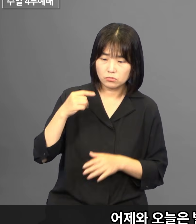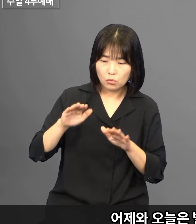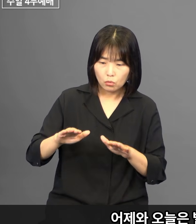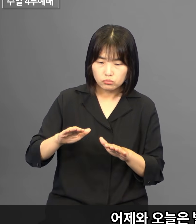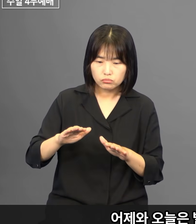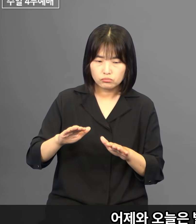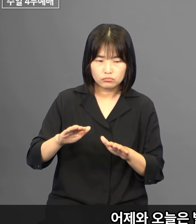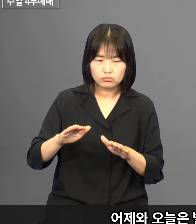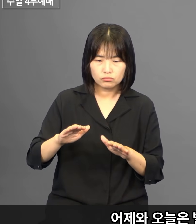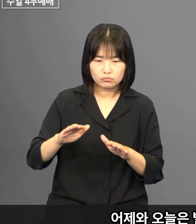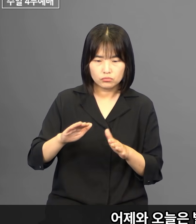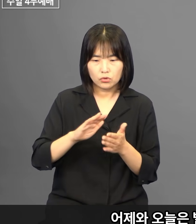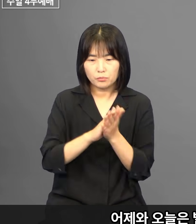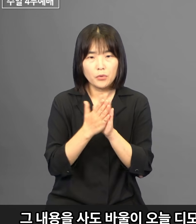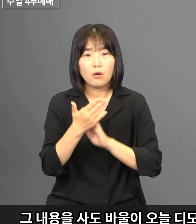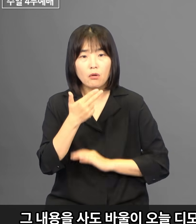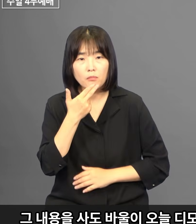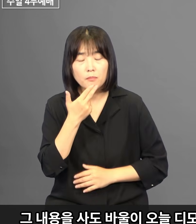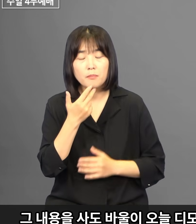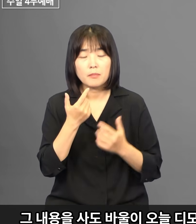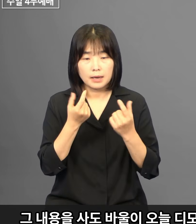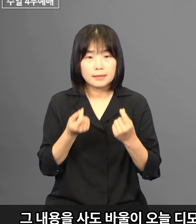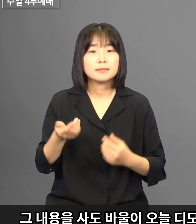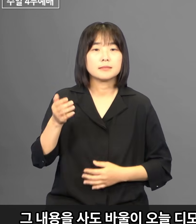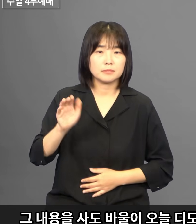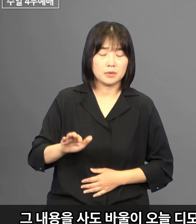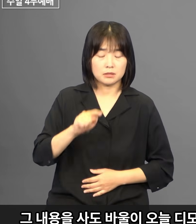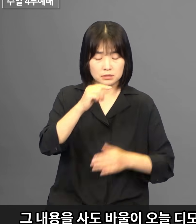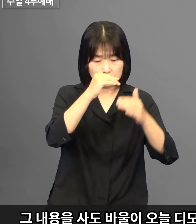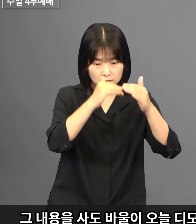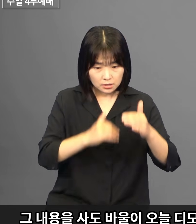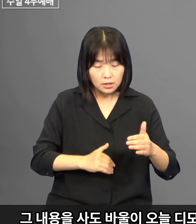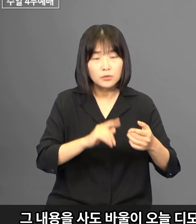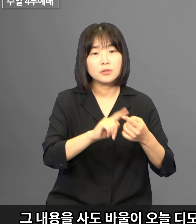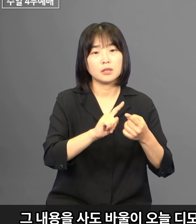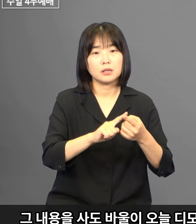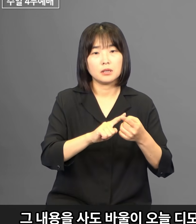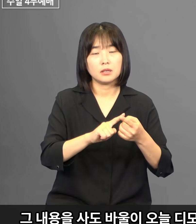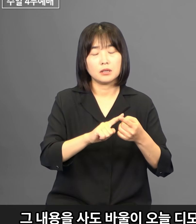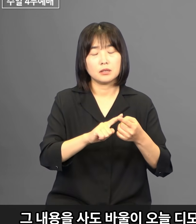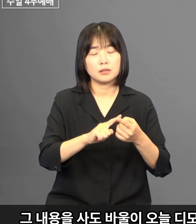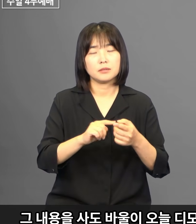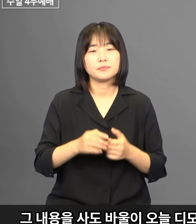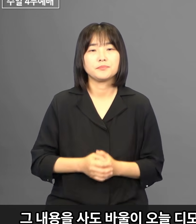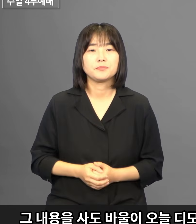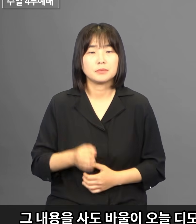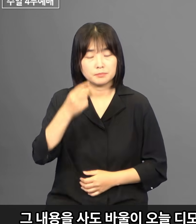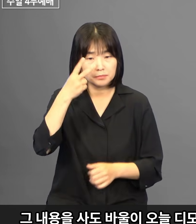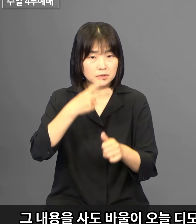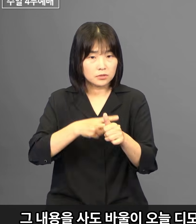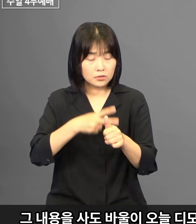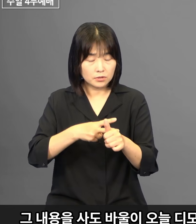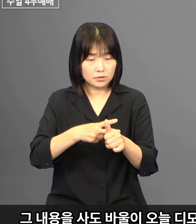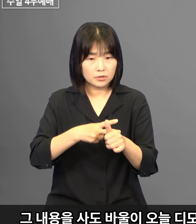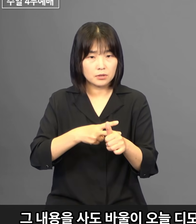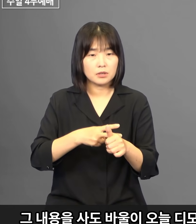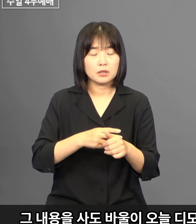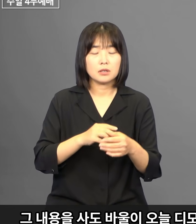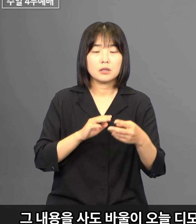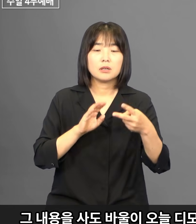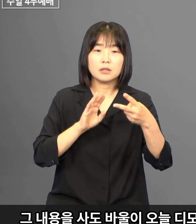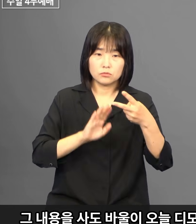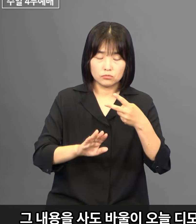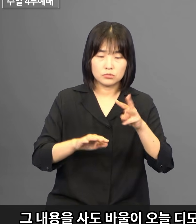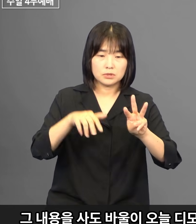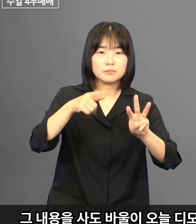게 없는 것 같아서. 그 내용을 사도 바울이 오늘 디모데후서 3장에서 구체적으로